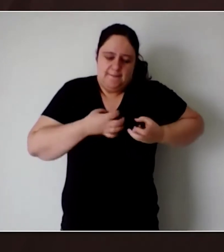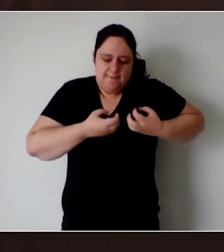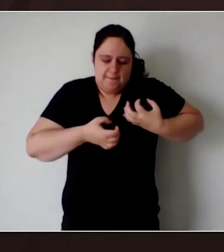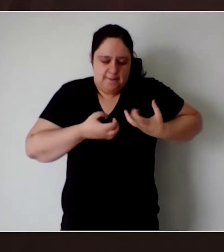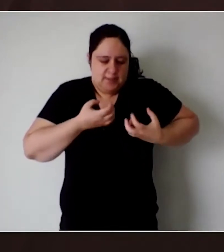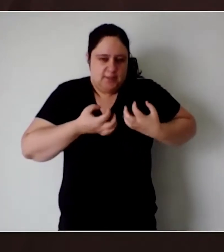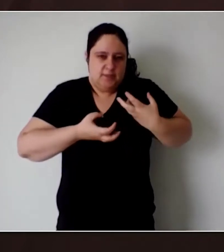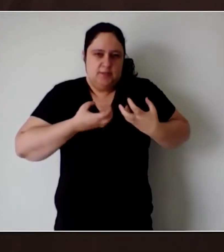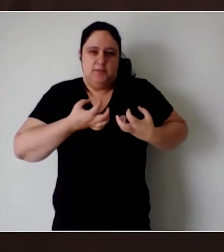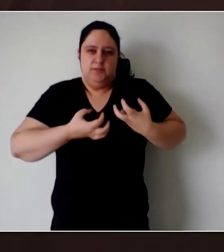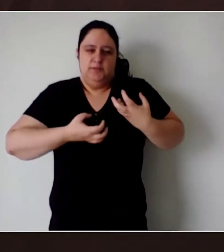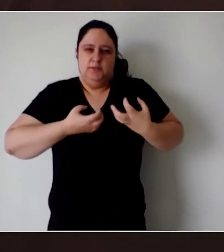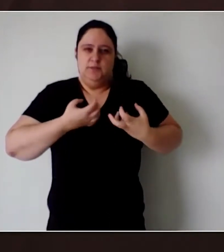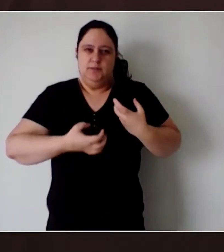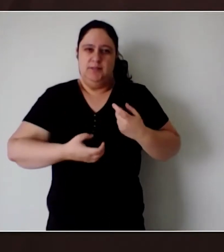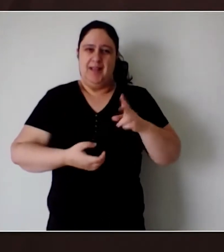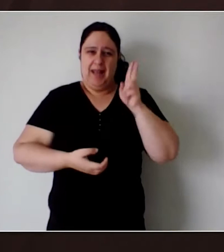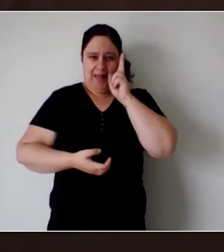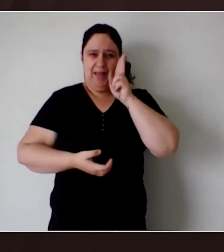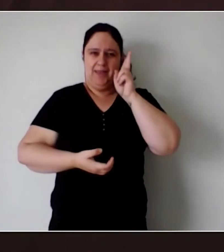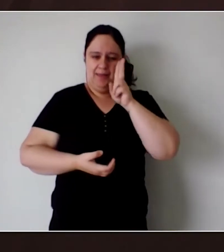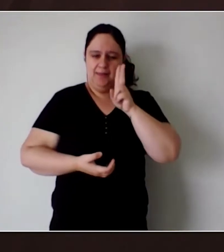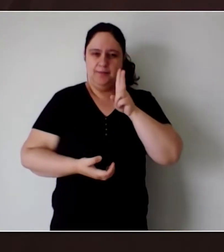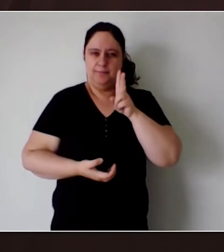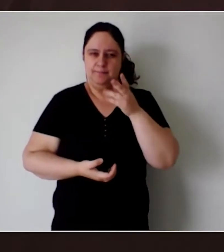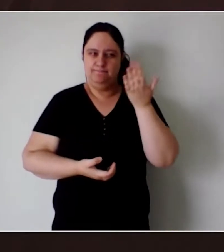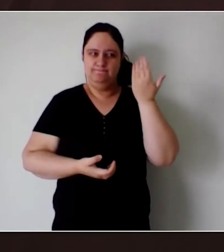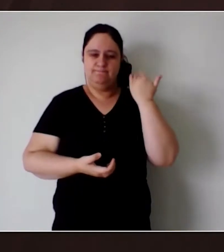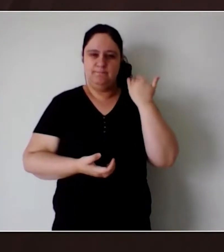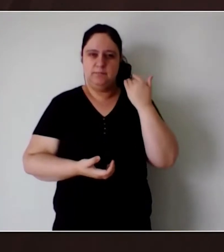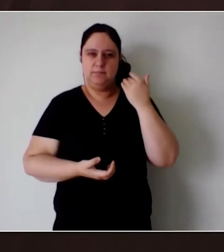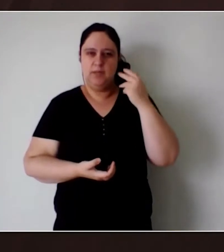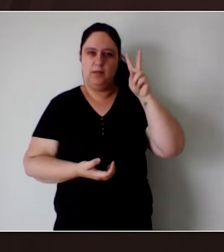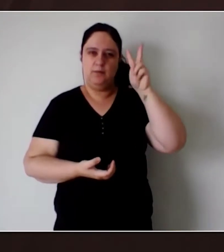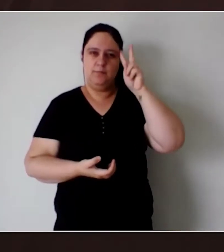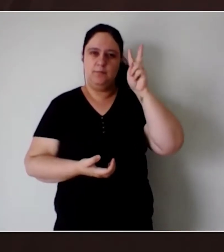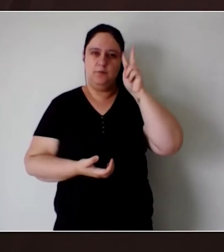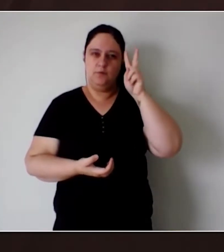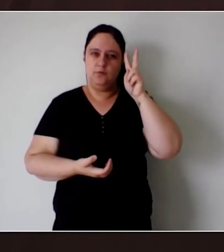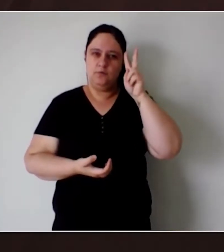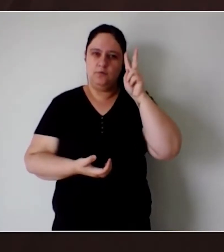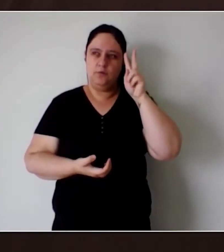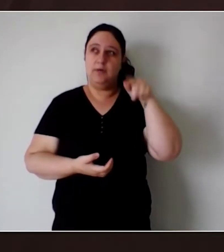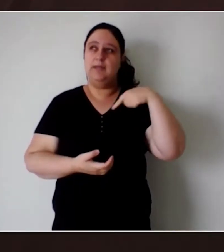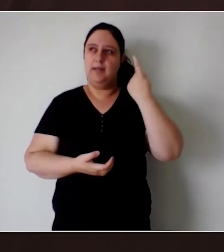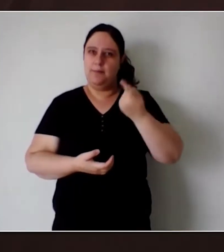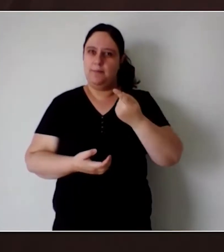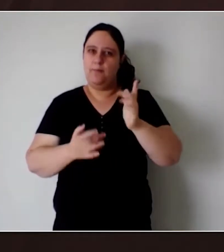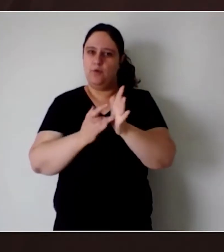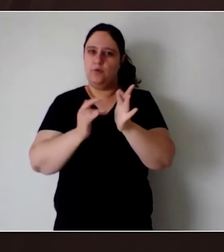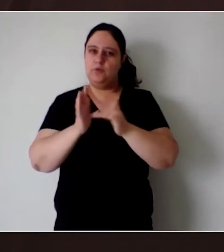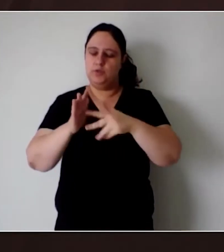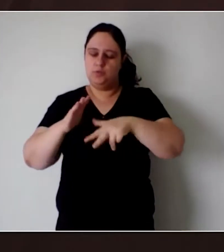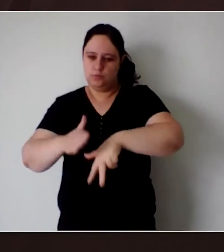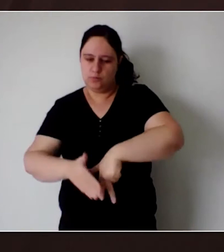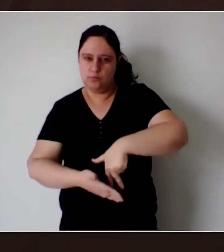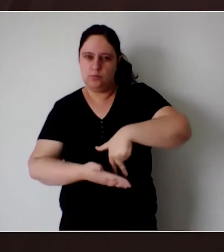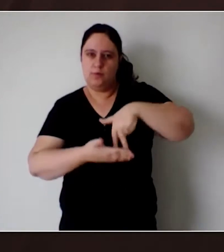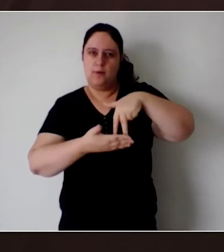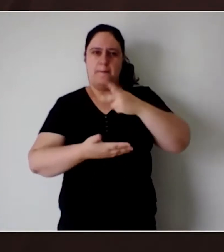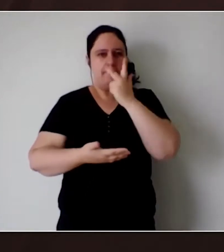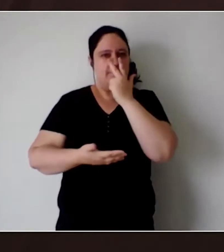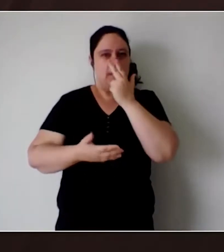Vocês se lembram daquela história de depois da ressurreição de Jesus, ele aparentemente desapareceu,